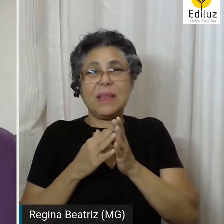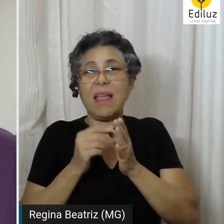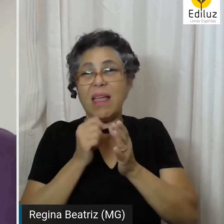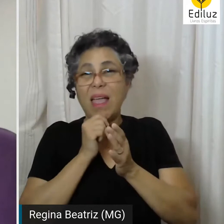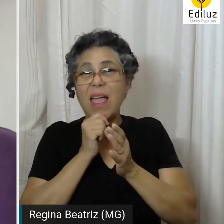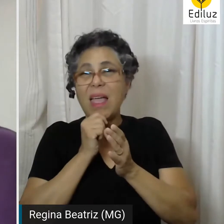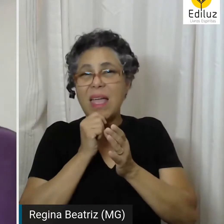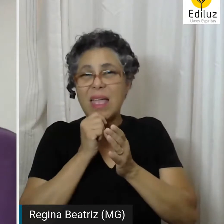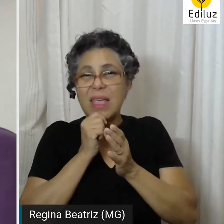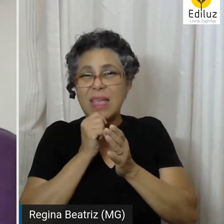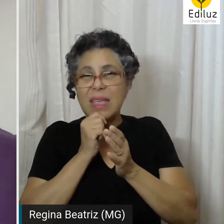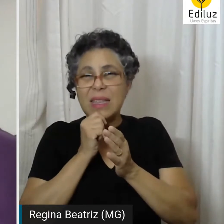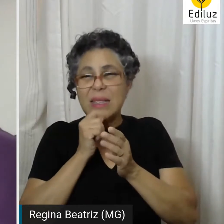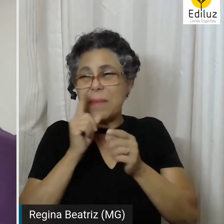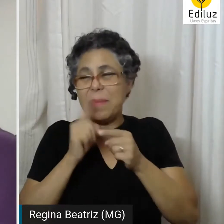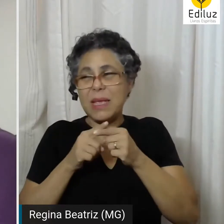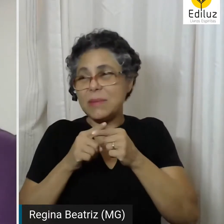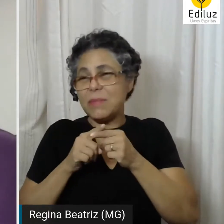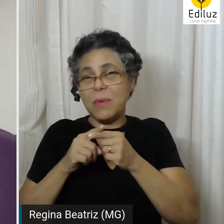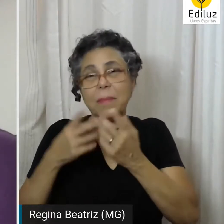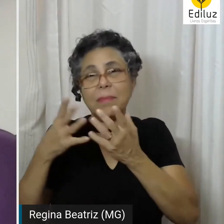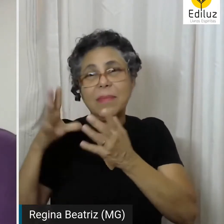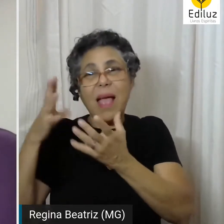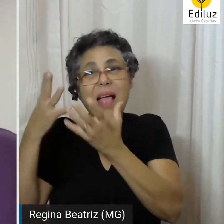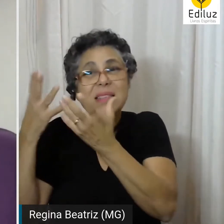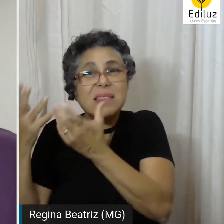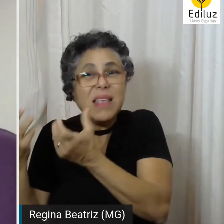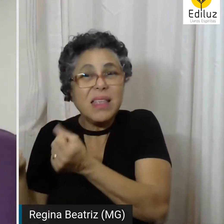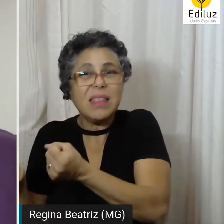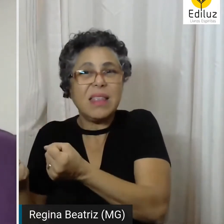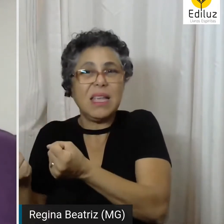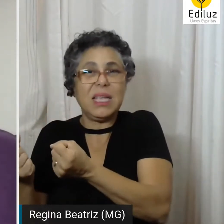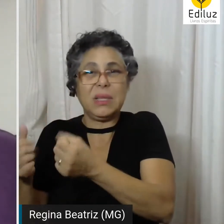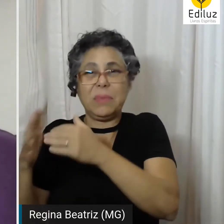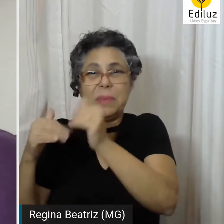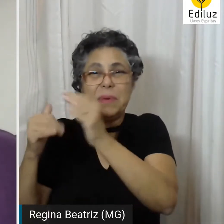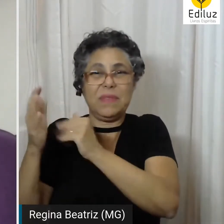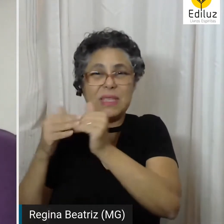Ainda que abraçando uma, se percebe